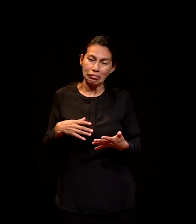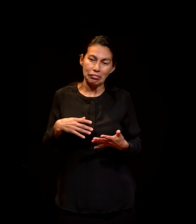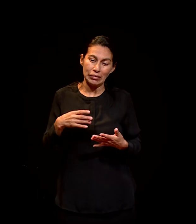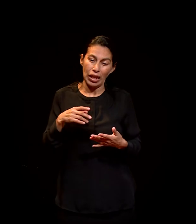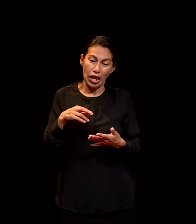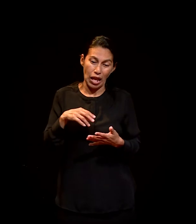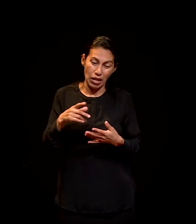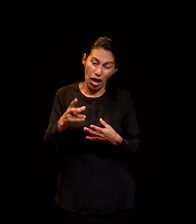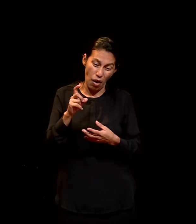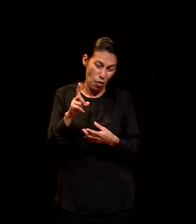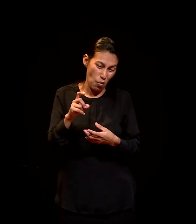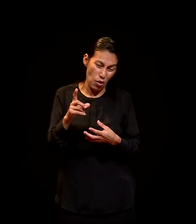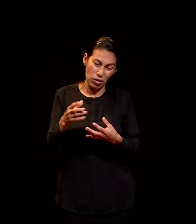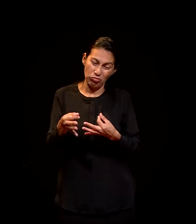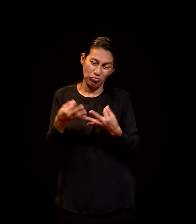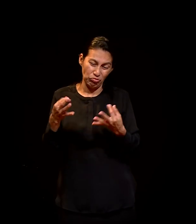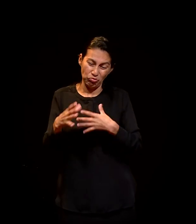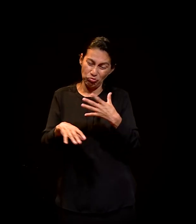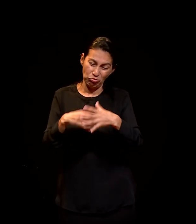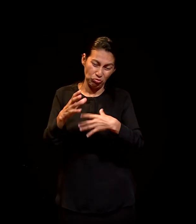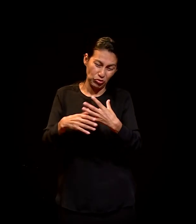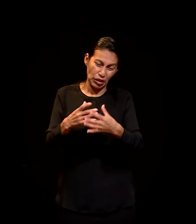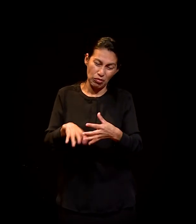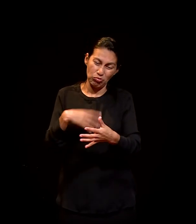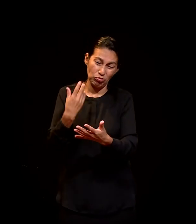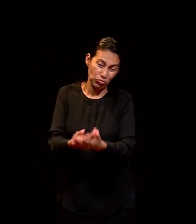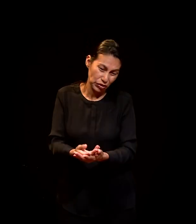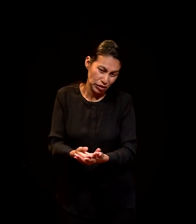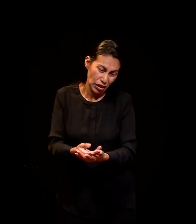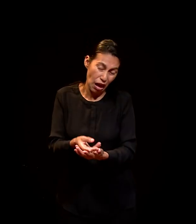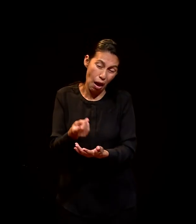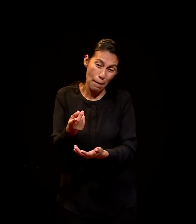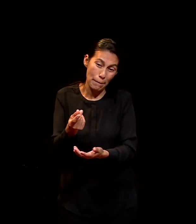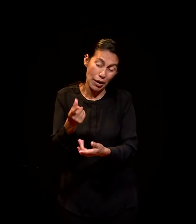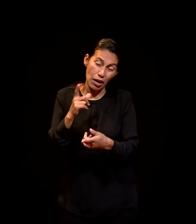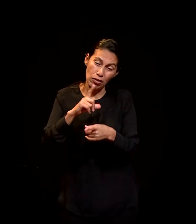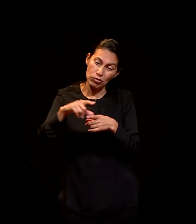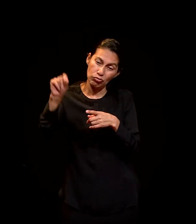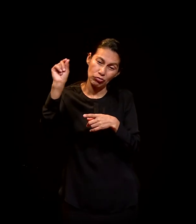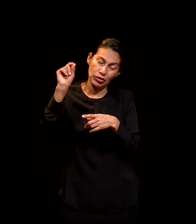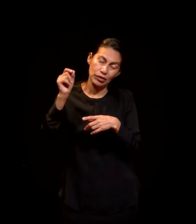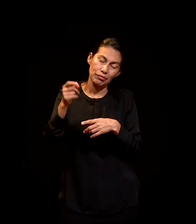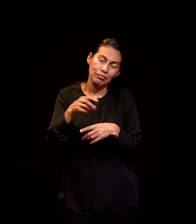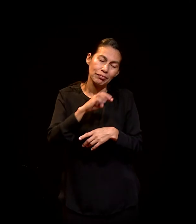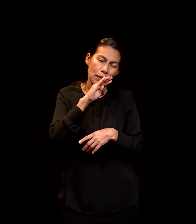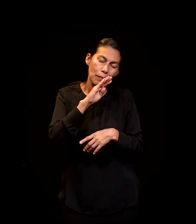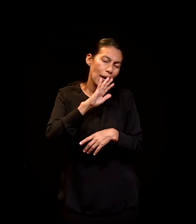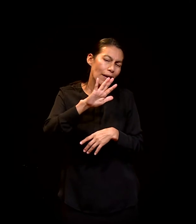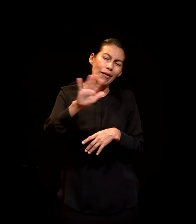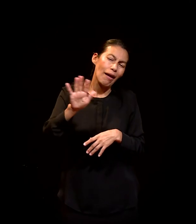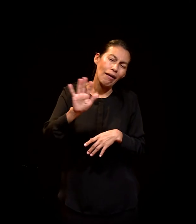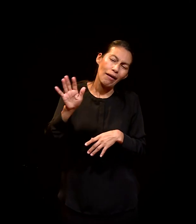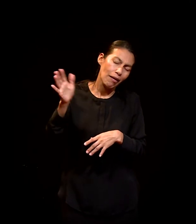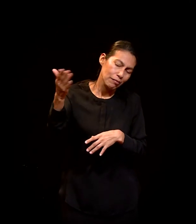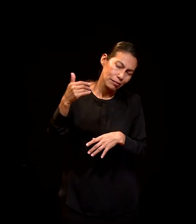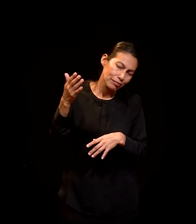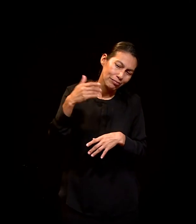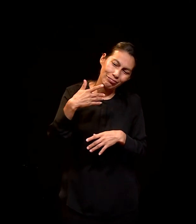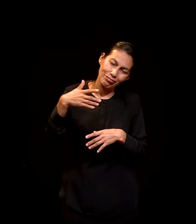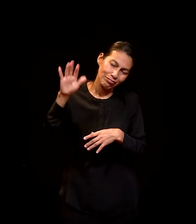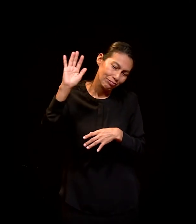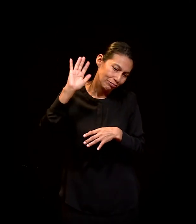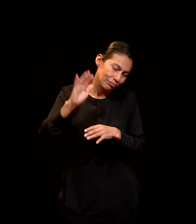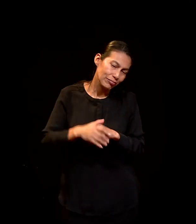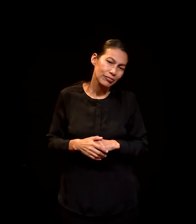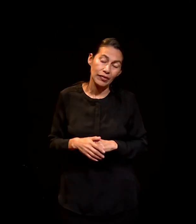un estante con el lodo y pues ahí los perros se fueron y ya mi mamá me dijo haya dejado ya no los puedes seguir